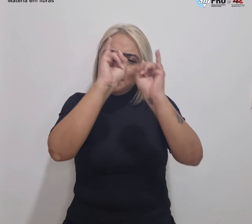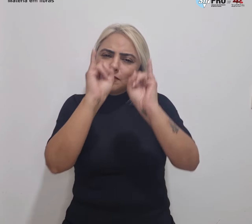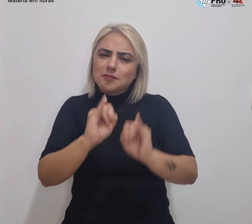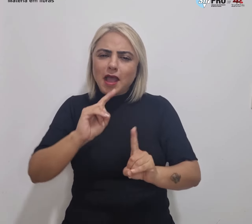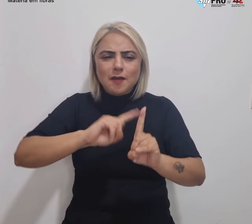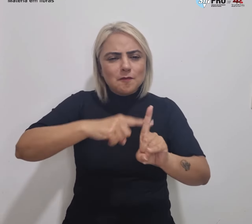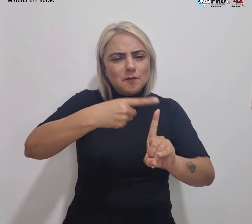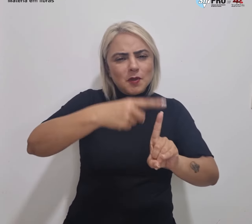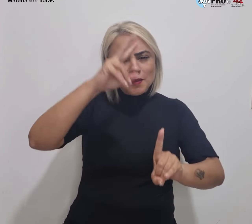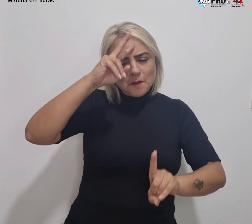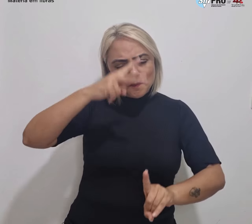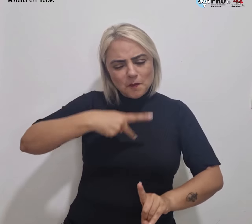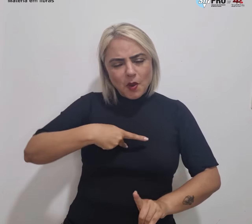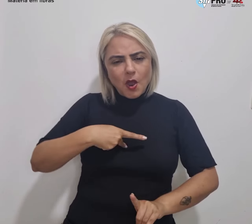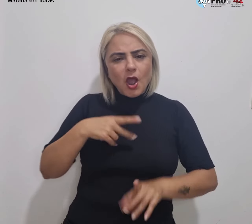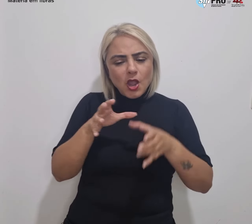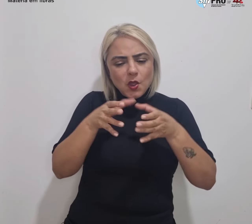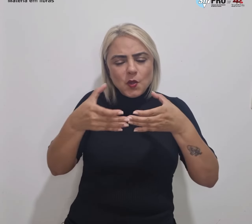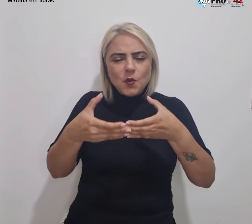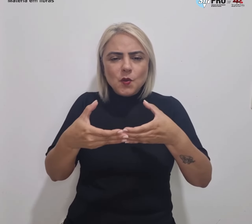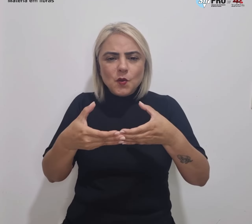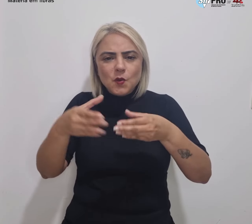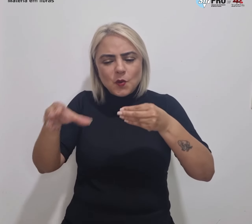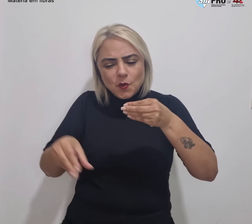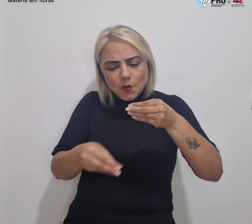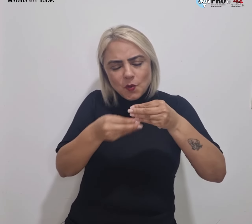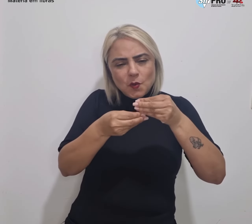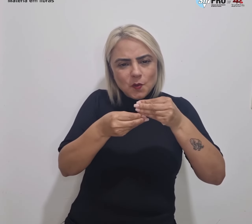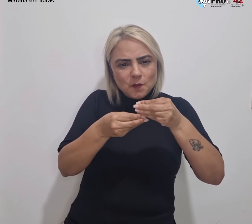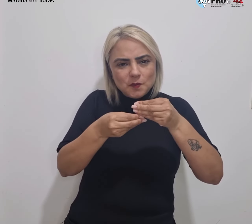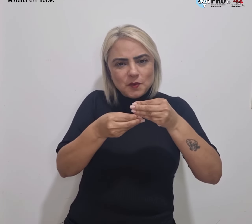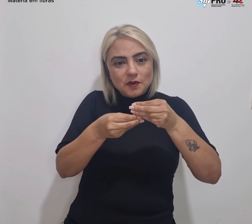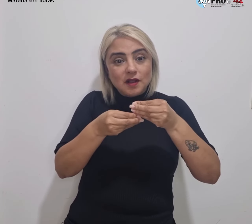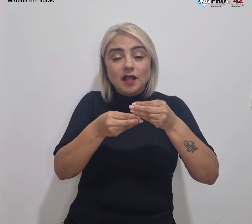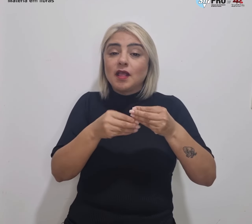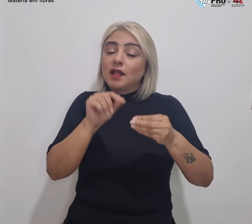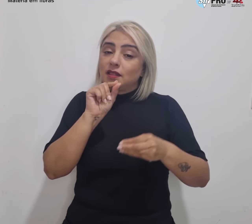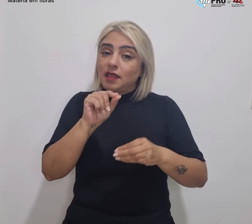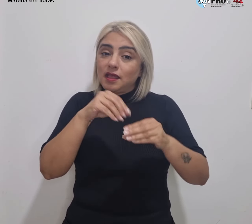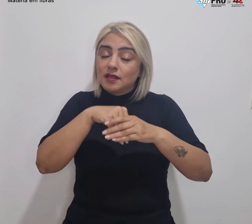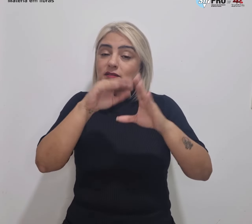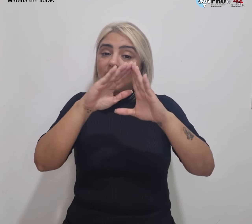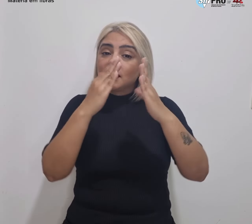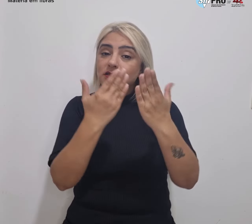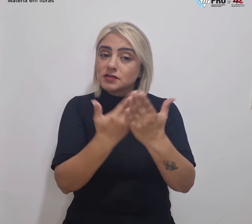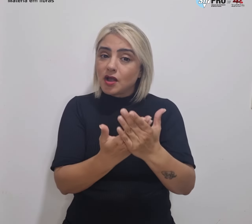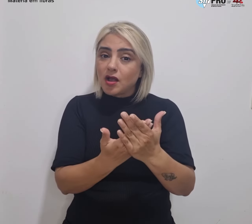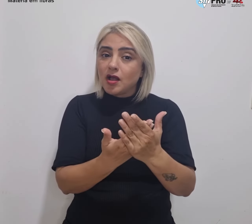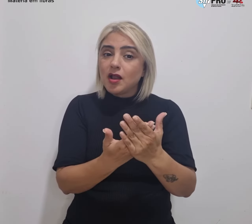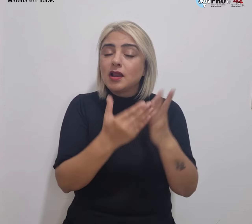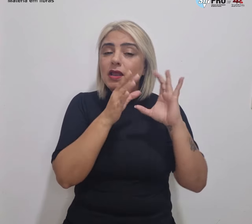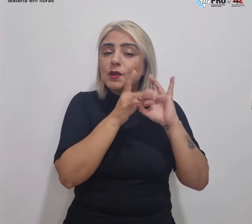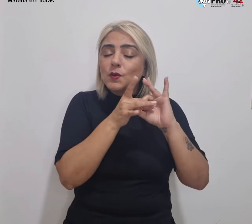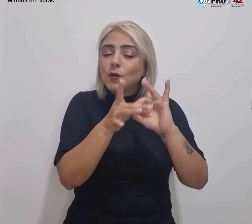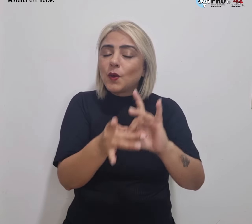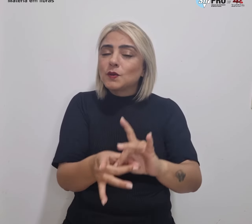de si e de seus grupos de pertencimento na instituição escolar e em contexto familiar e